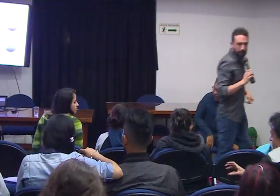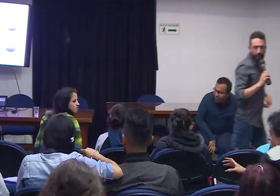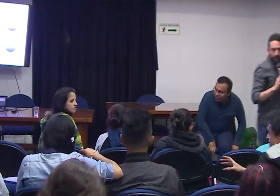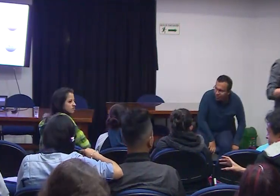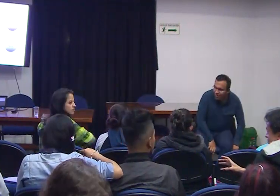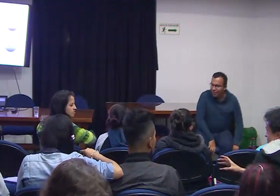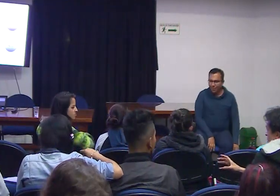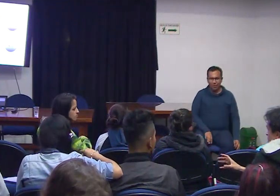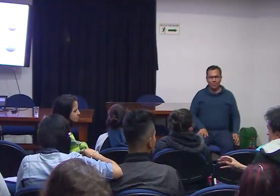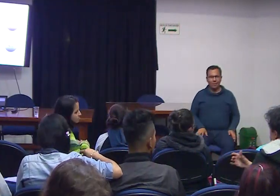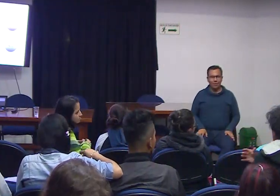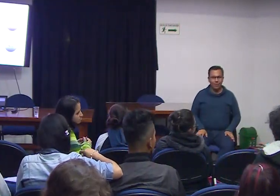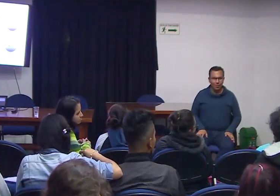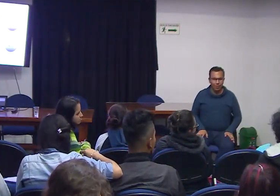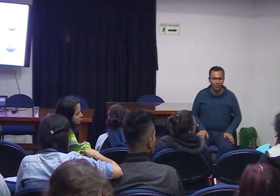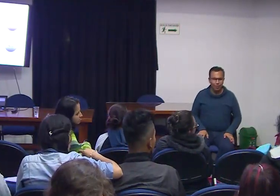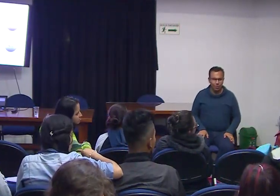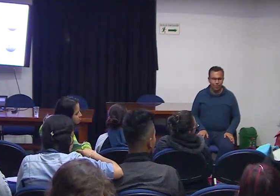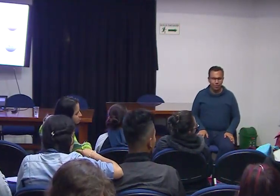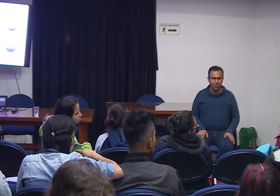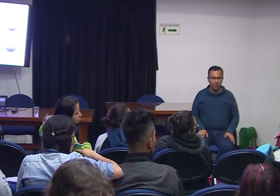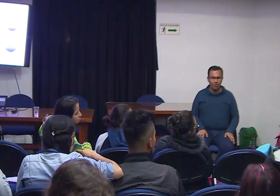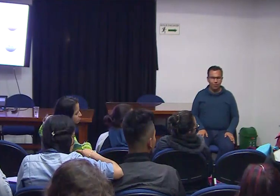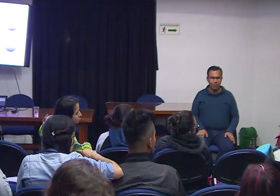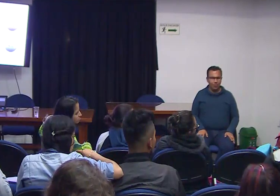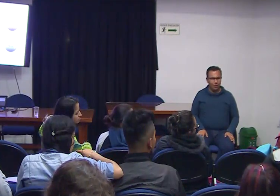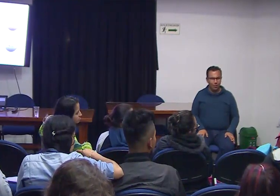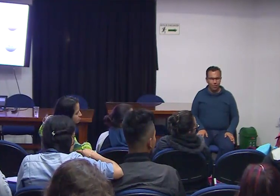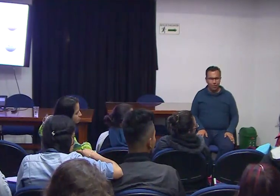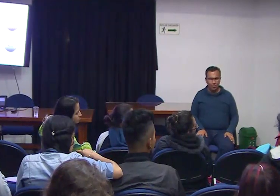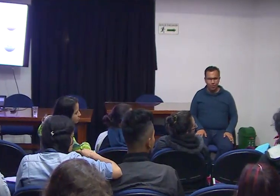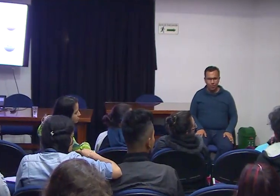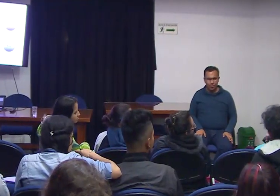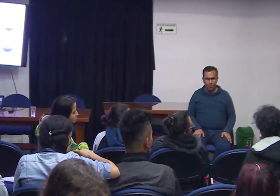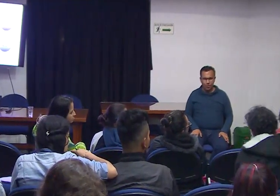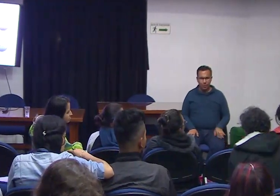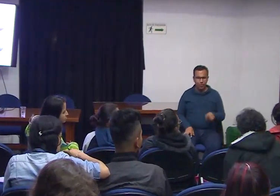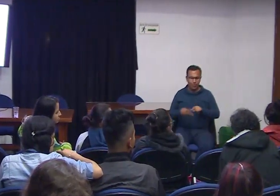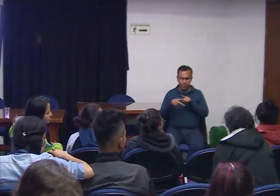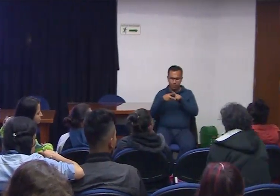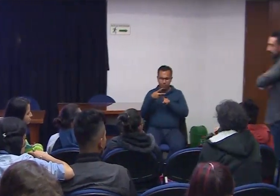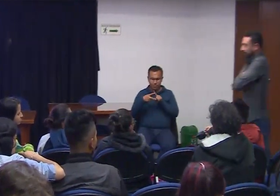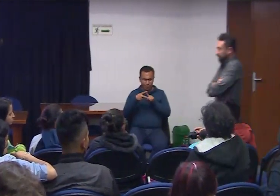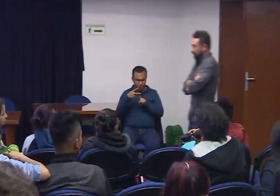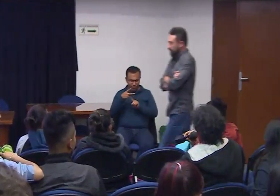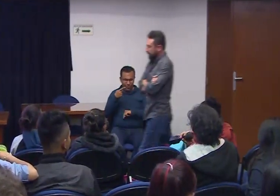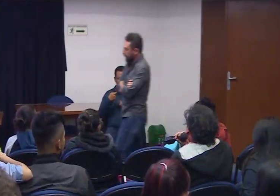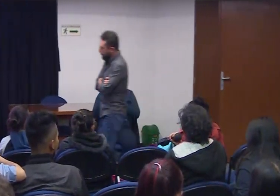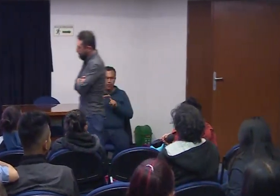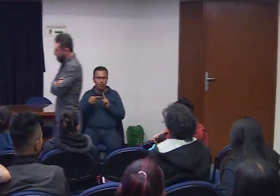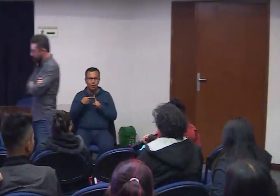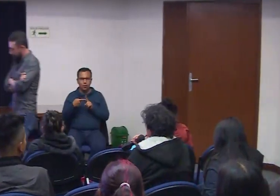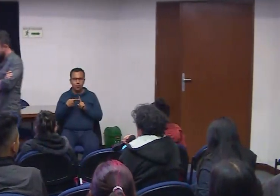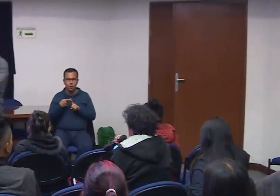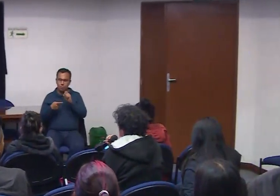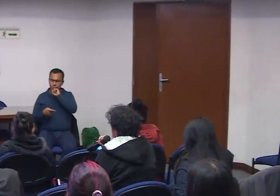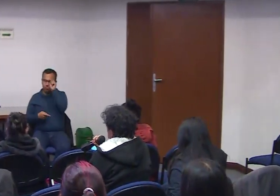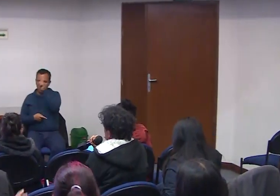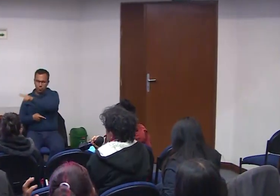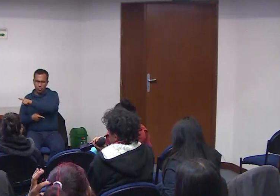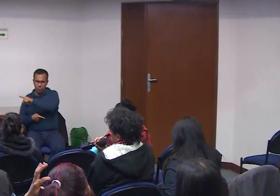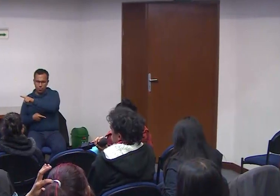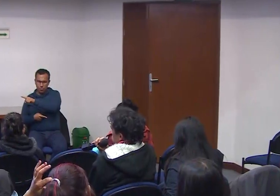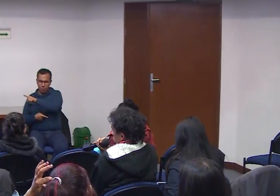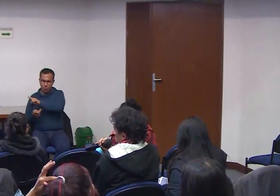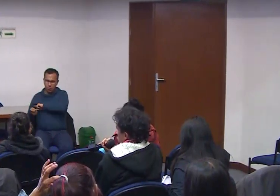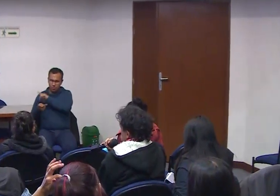Ay mira aquí voy bueno dos preguntas eh unao para ti es